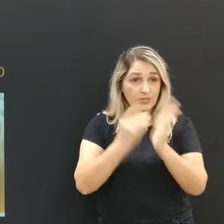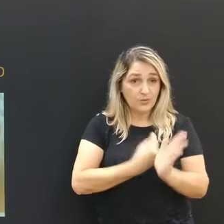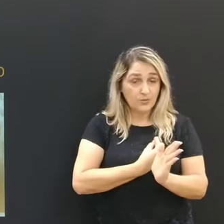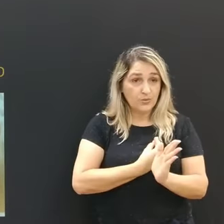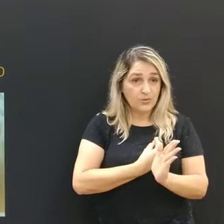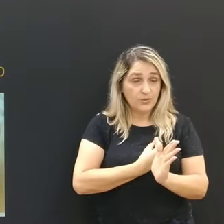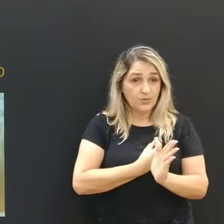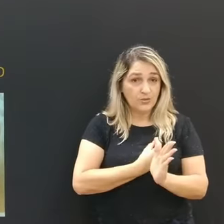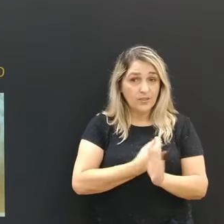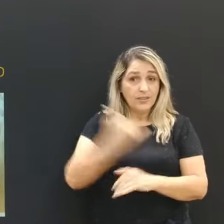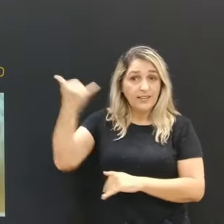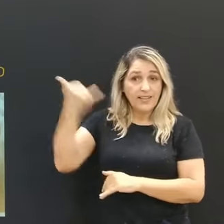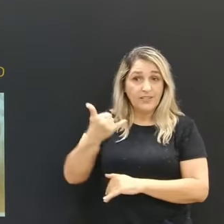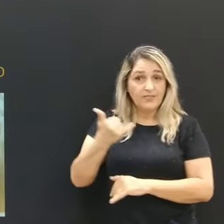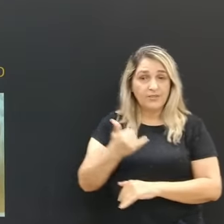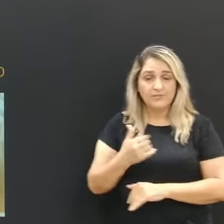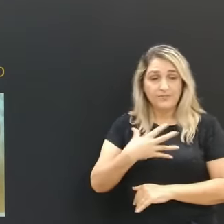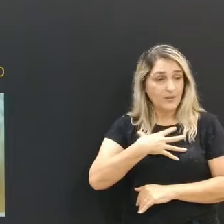nos encontrarmos com o Senhor no reino.